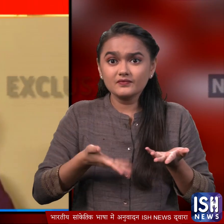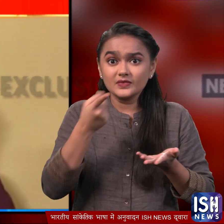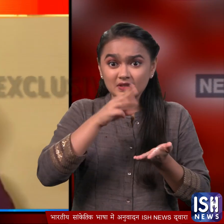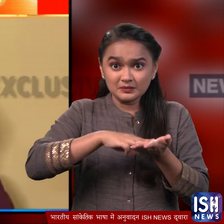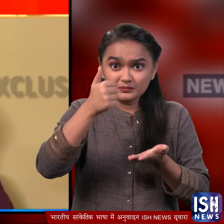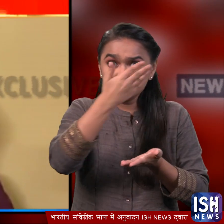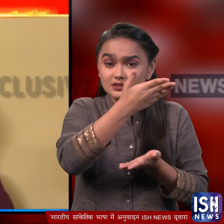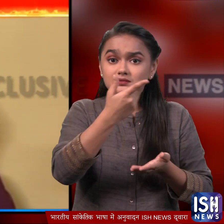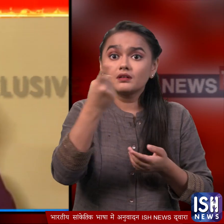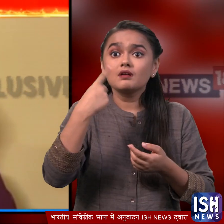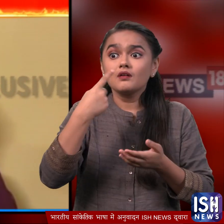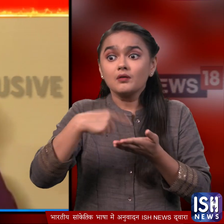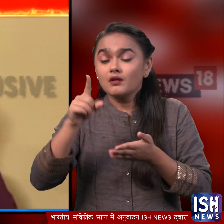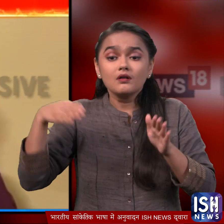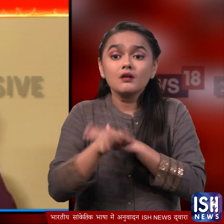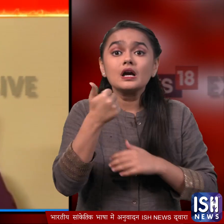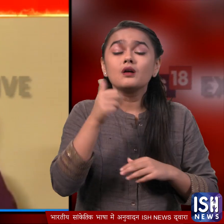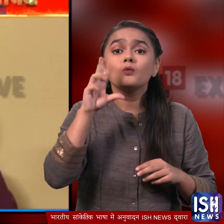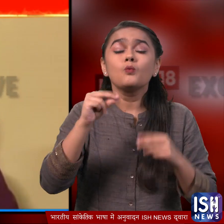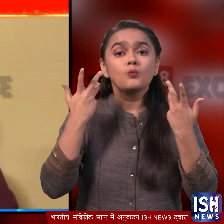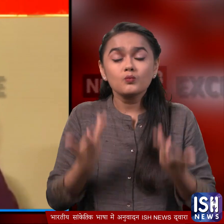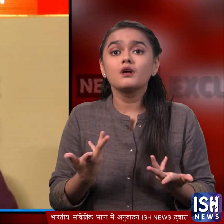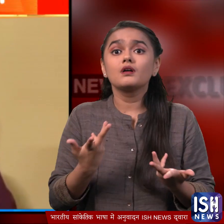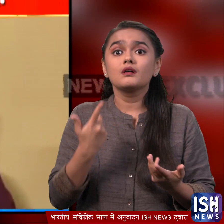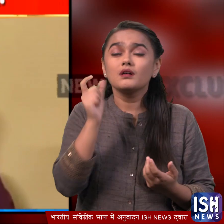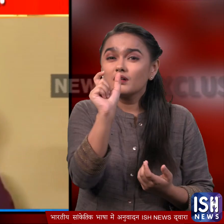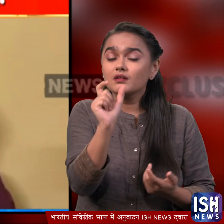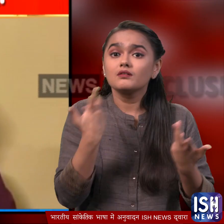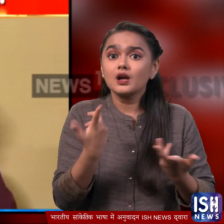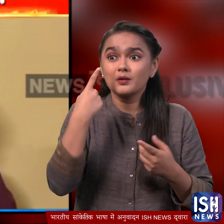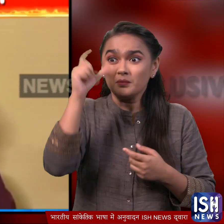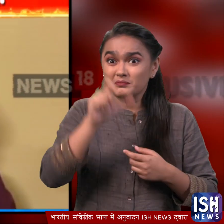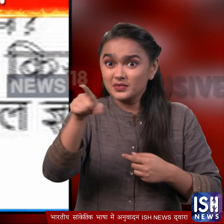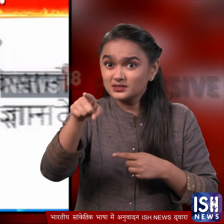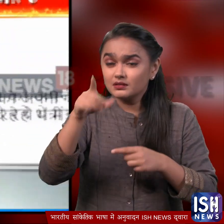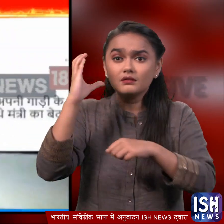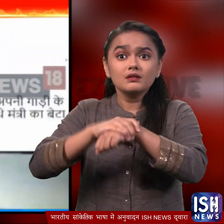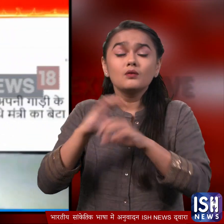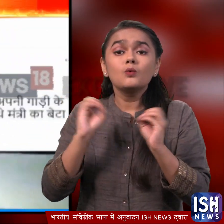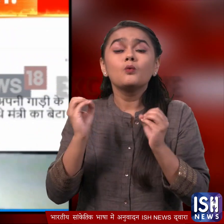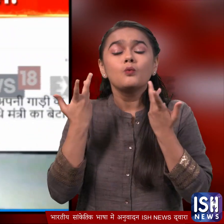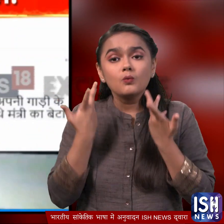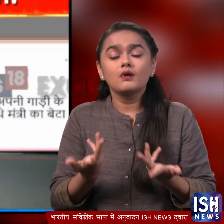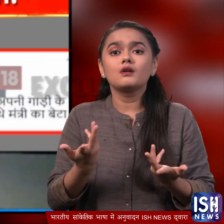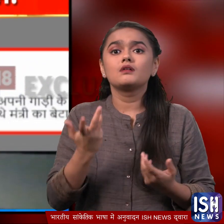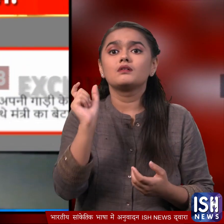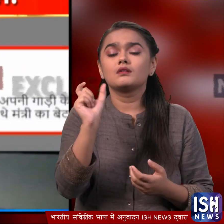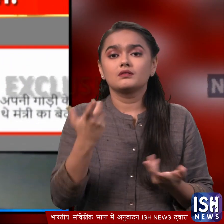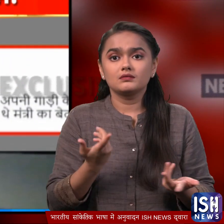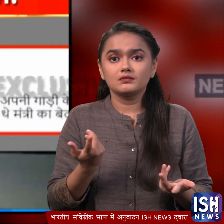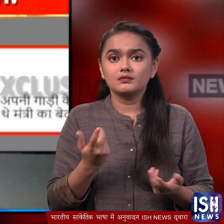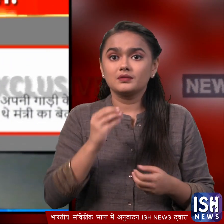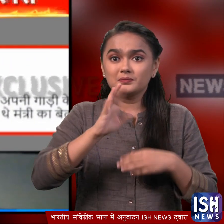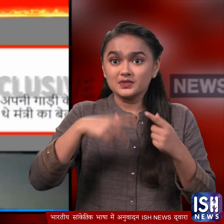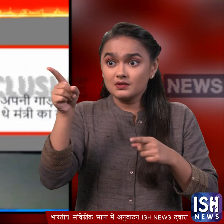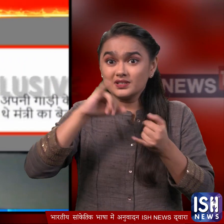को बर्खास्त क्यों नहीं किया गया है और इस लड़के को अभी तक गिरफ्तार क्यों नहीं किया गया है। आम आदमी पार्टी के सांसद संजय सिंह ने तो इस